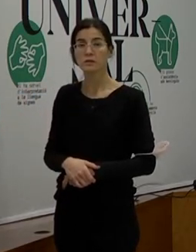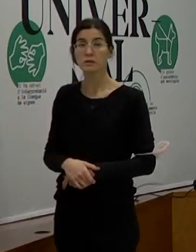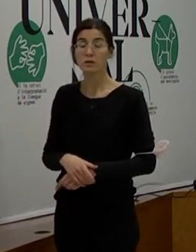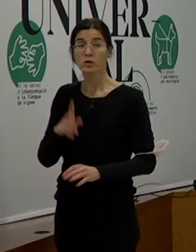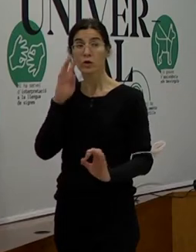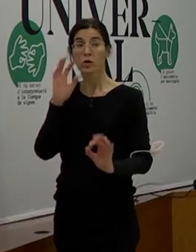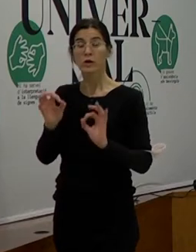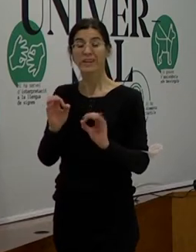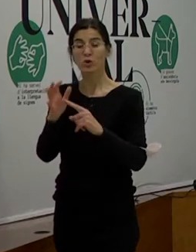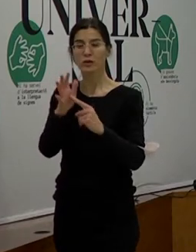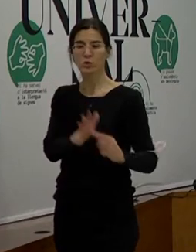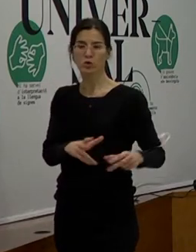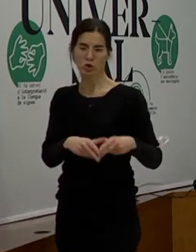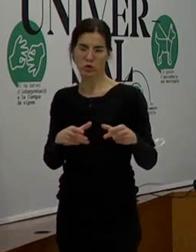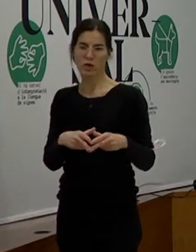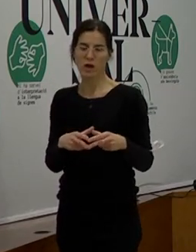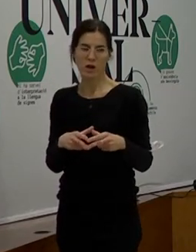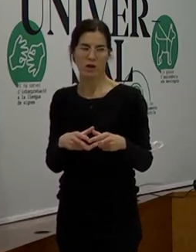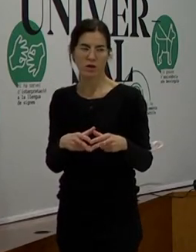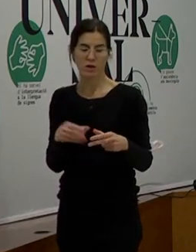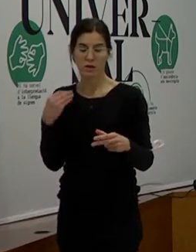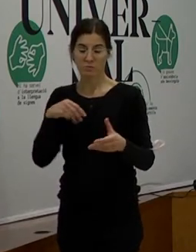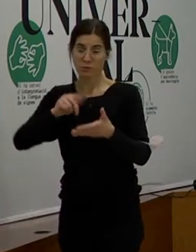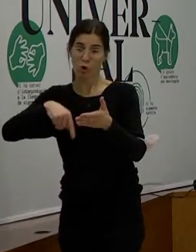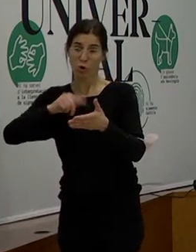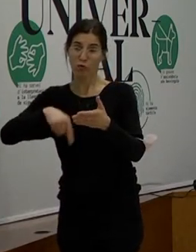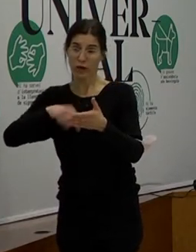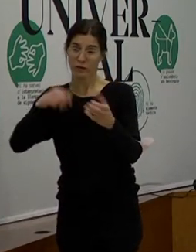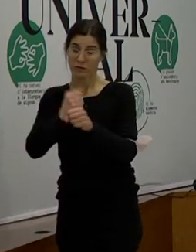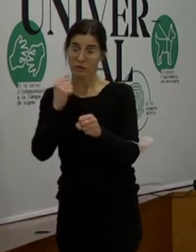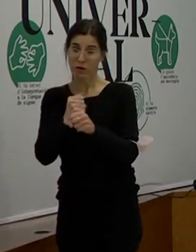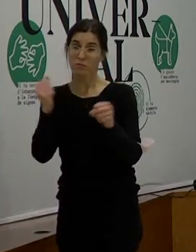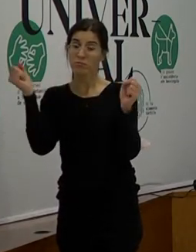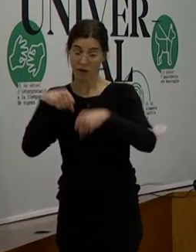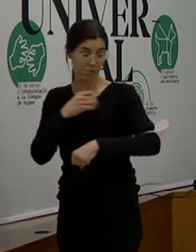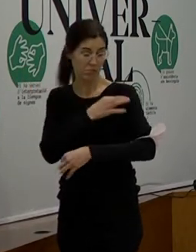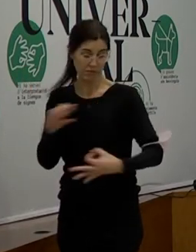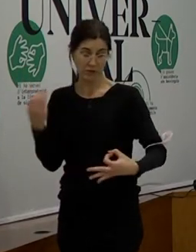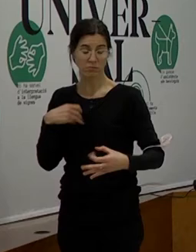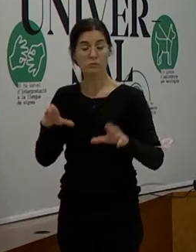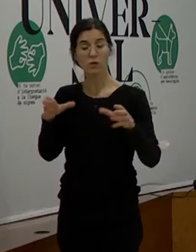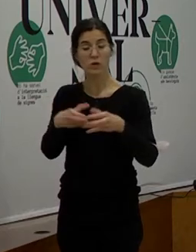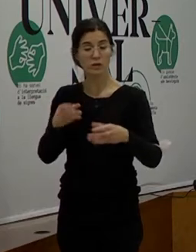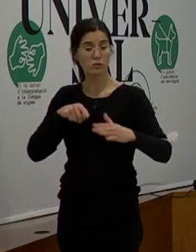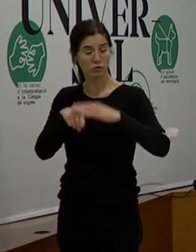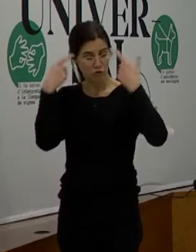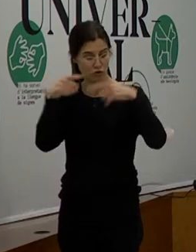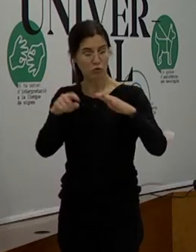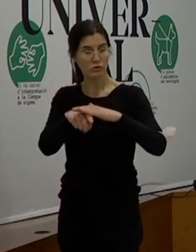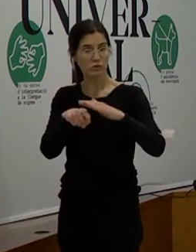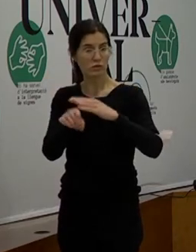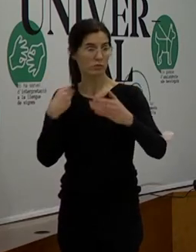risc d'exclusió social, contractes de treball. Pues perfecte, que sigui aquest col·lectiu que gestioni els